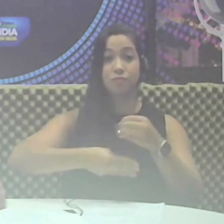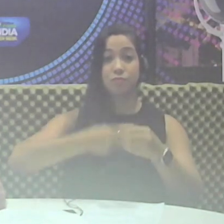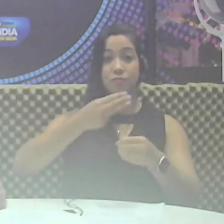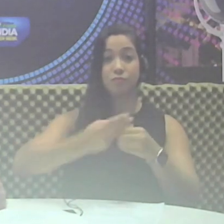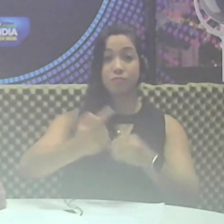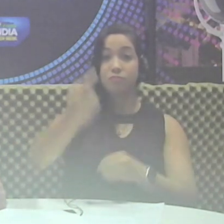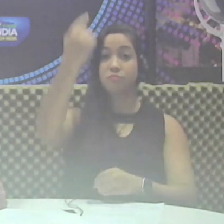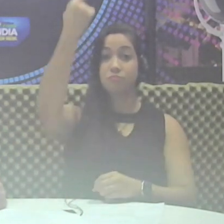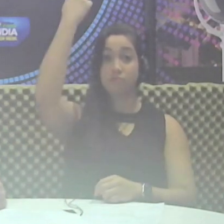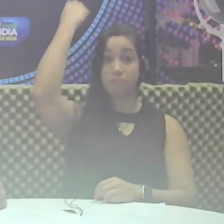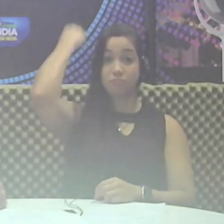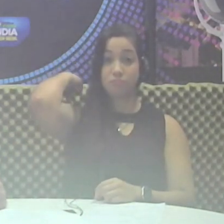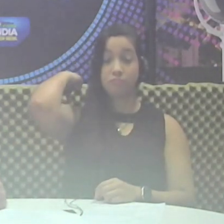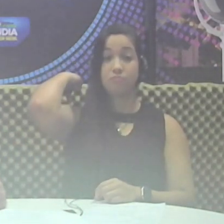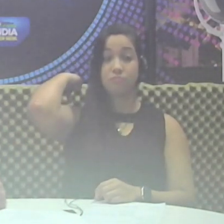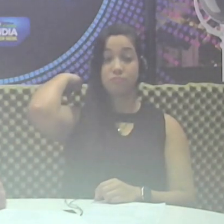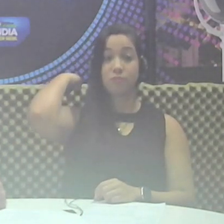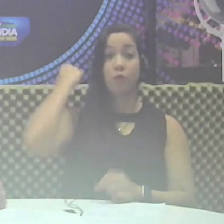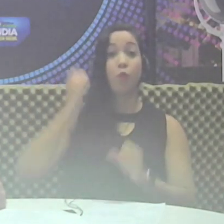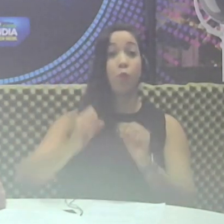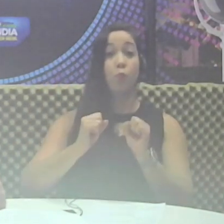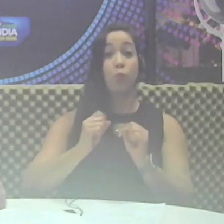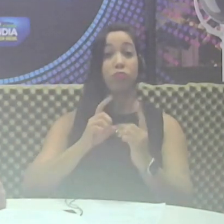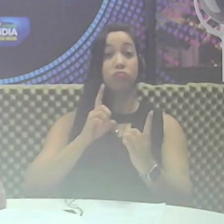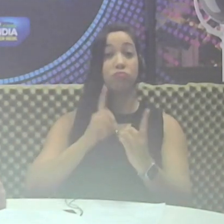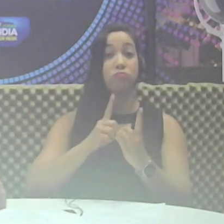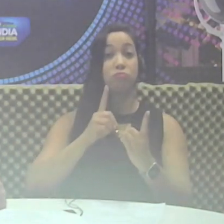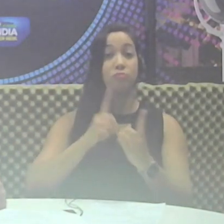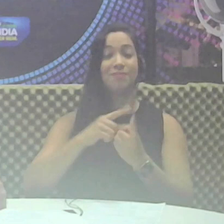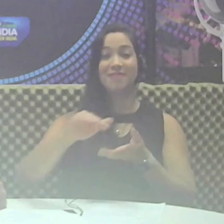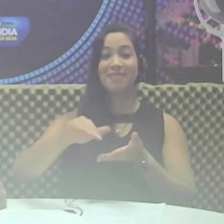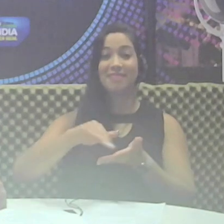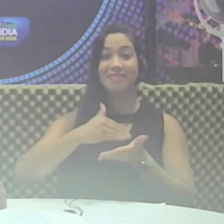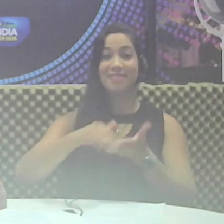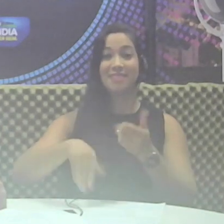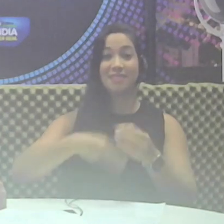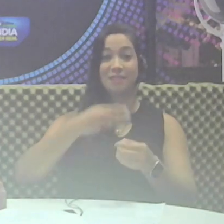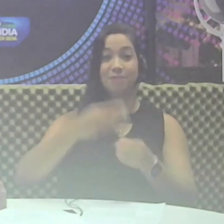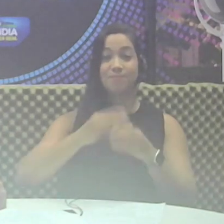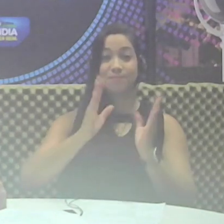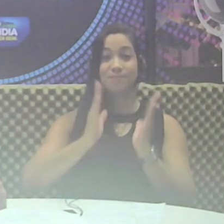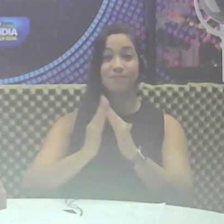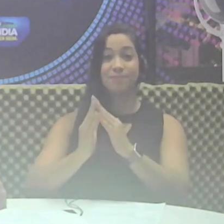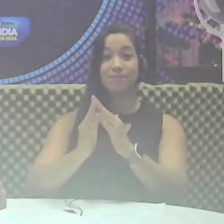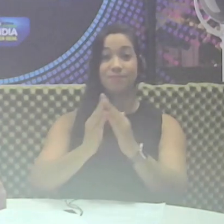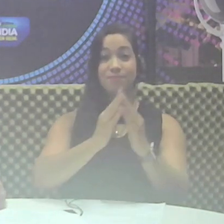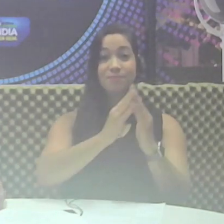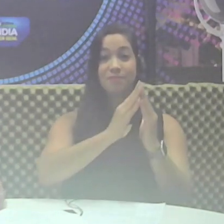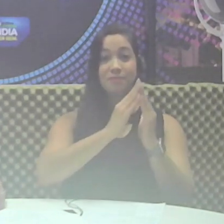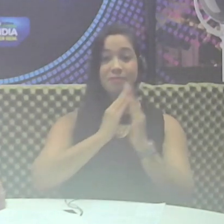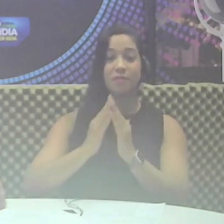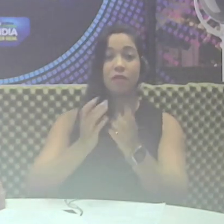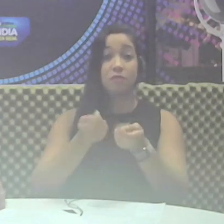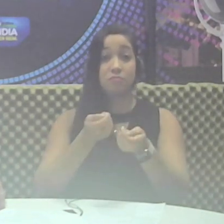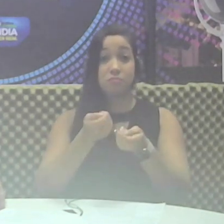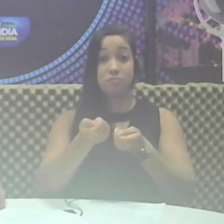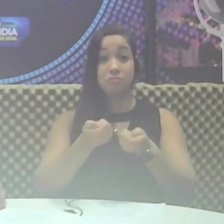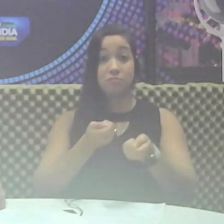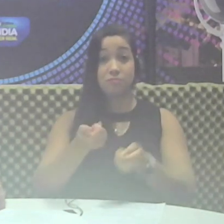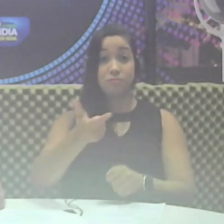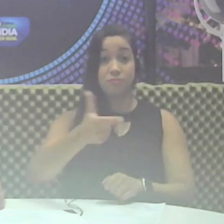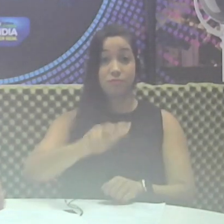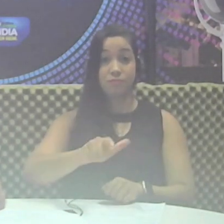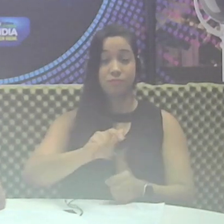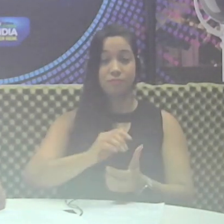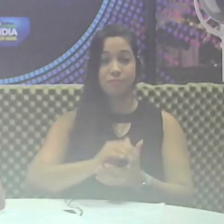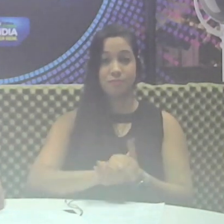pode buscar atendimento junto à Secretaria Municipal de Habitação para efetuar a negociação. O prazo